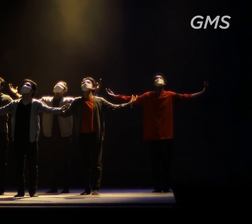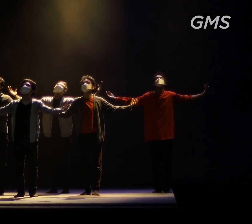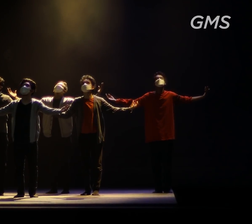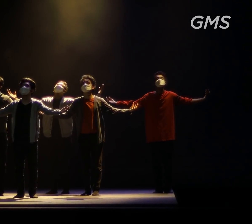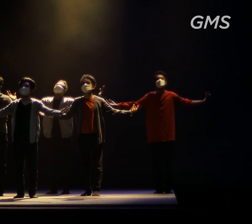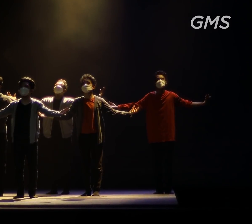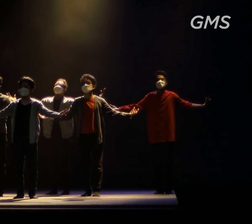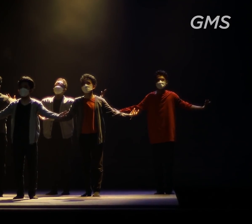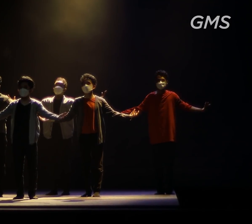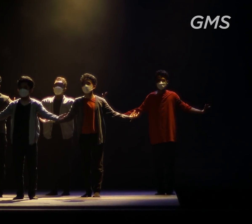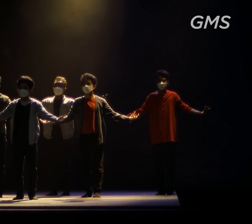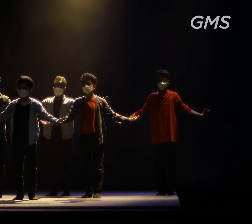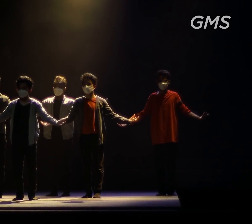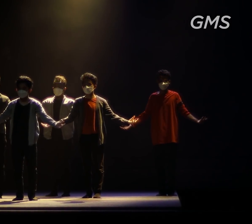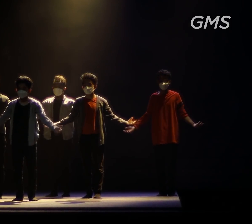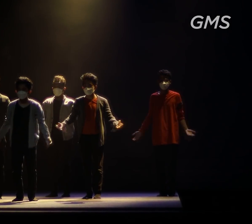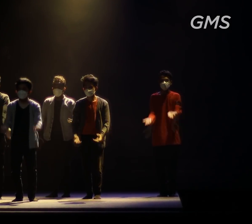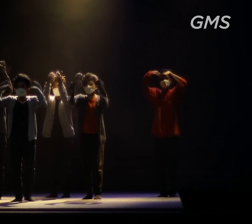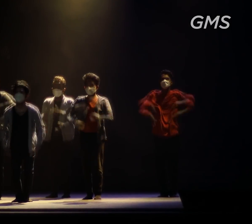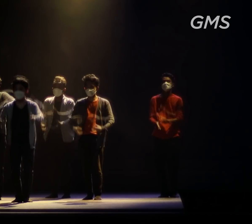Pela via